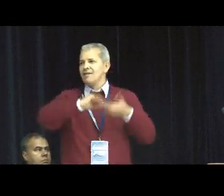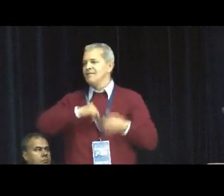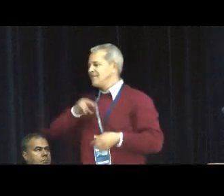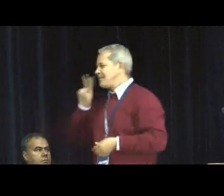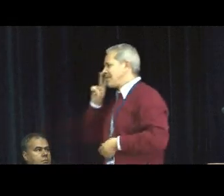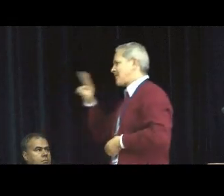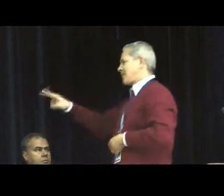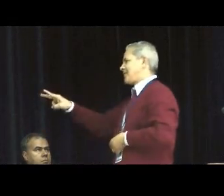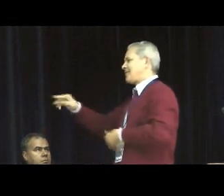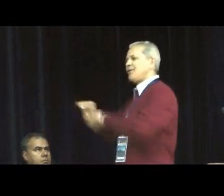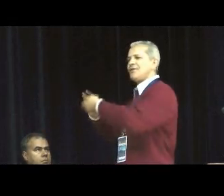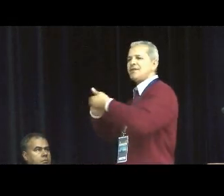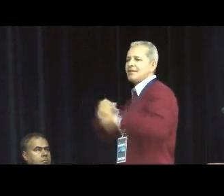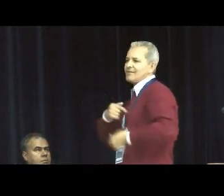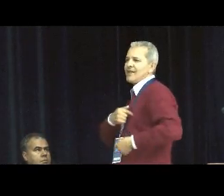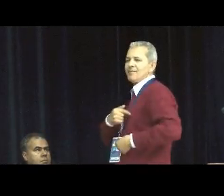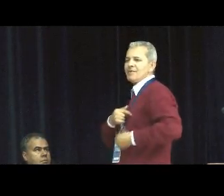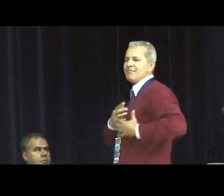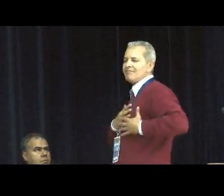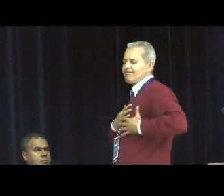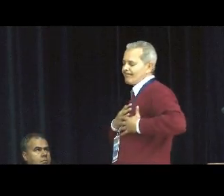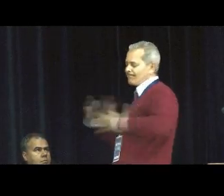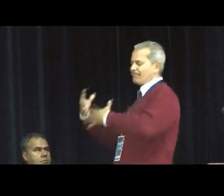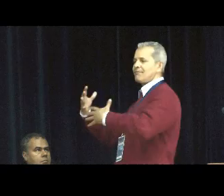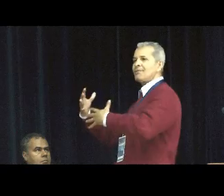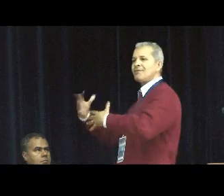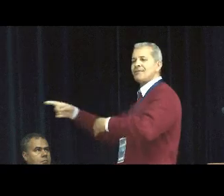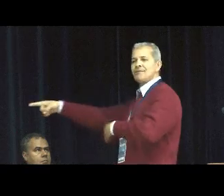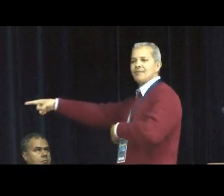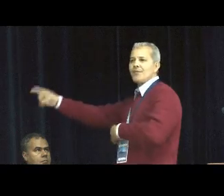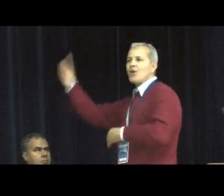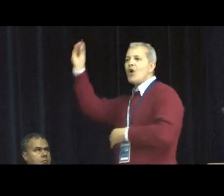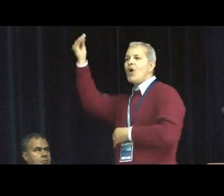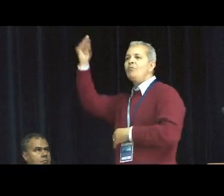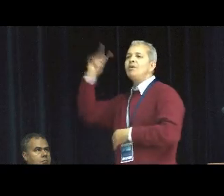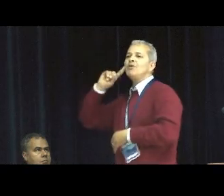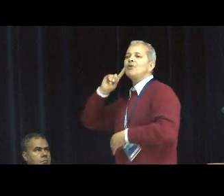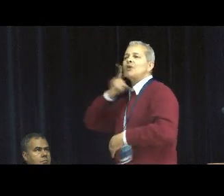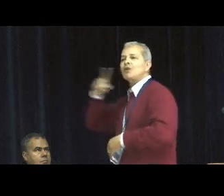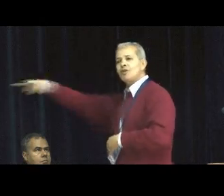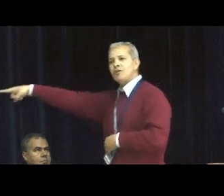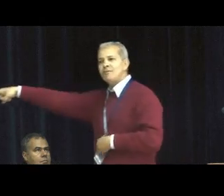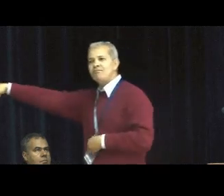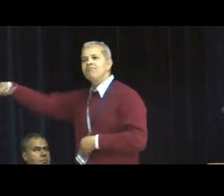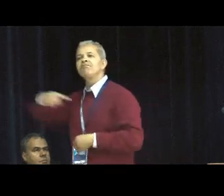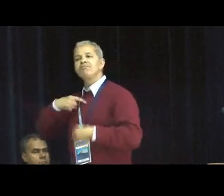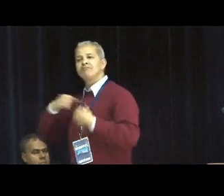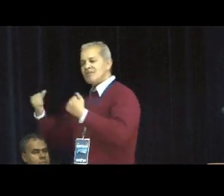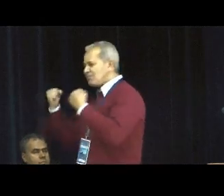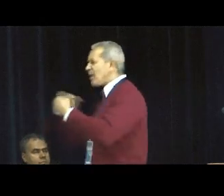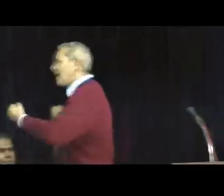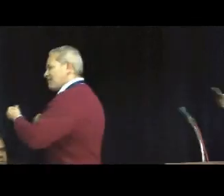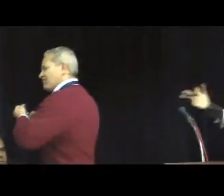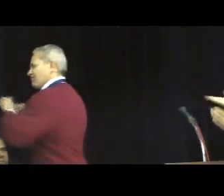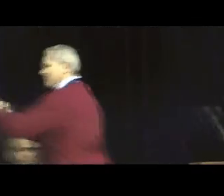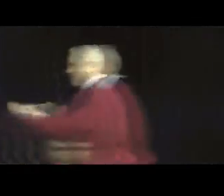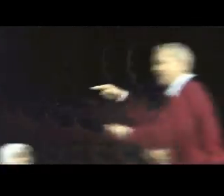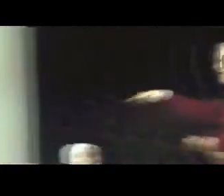الحمد لله احنا فيدراليه نكتب ديالها المكون من الاشخاص الصغار، الرئيس كذلك شخص اصغر،